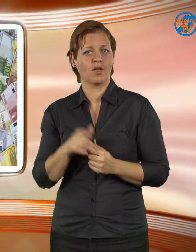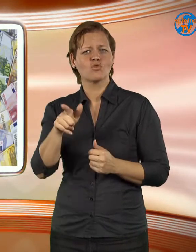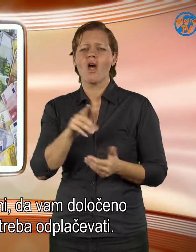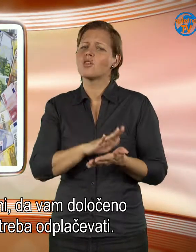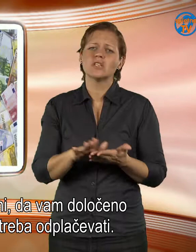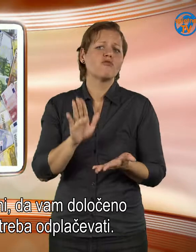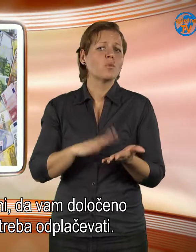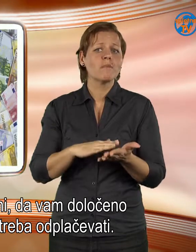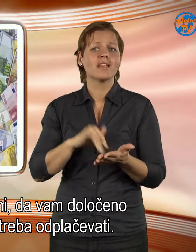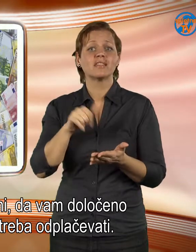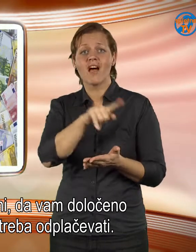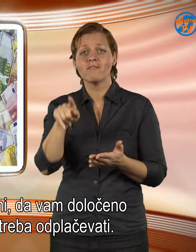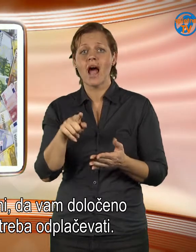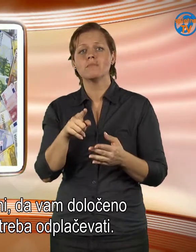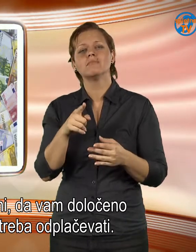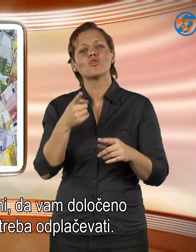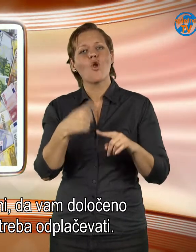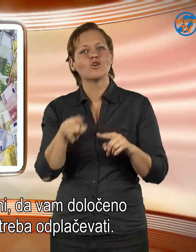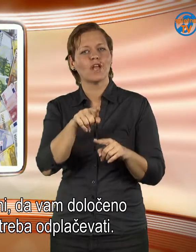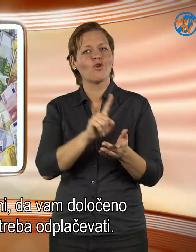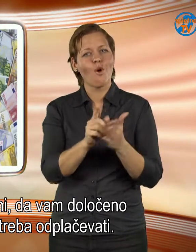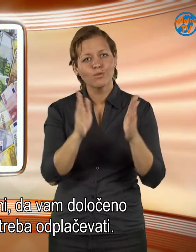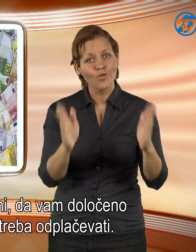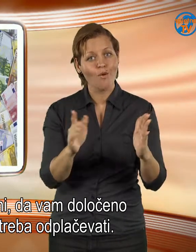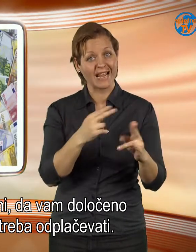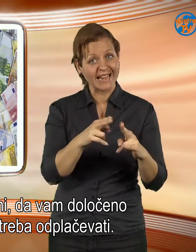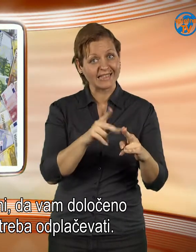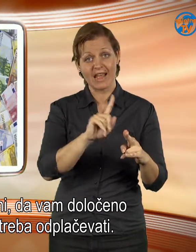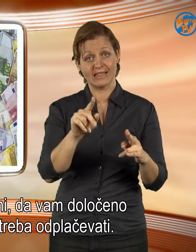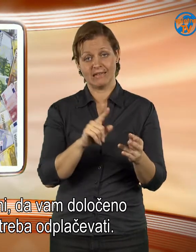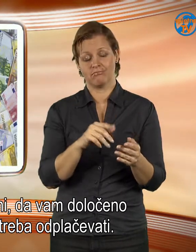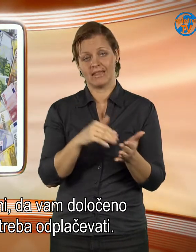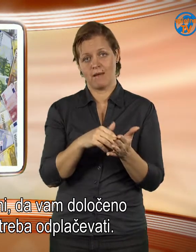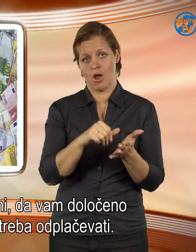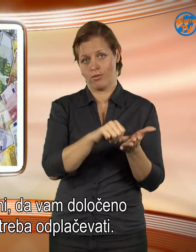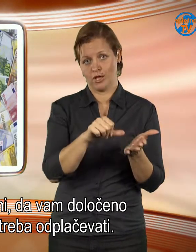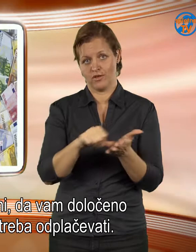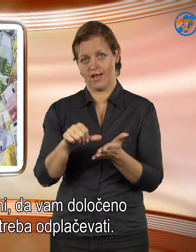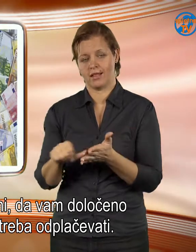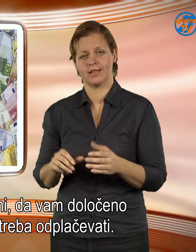To enostavno pomeni, da vam določeno obdobje kredita ni treba odplačevati.